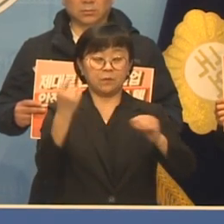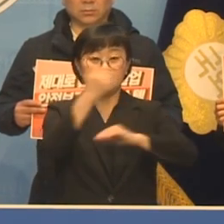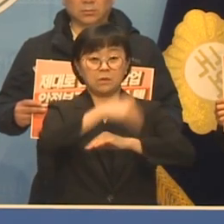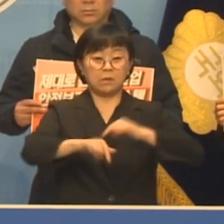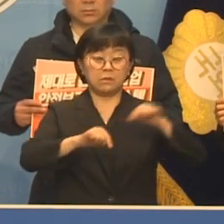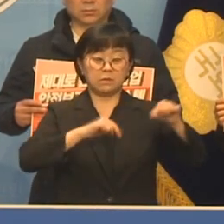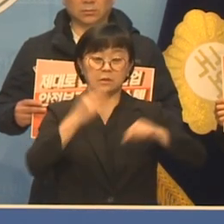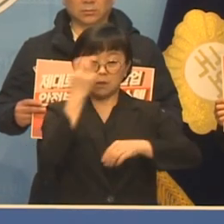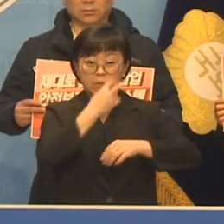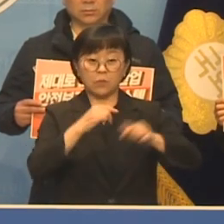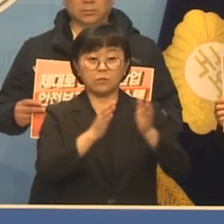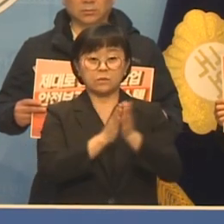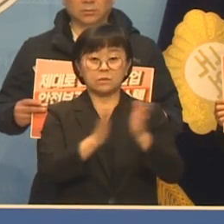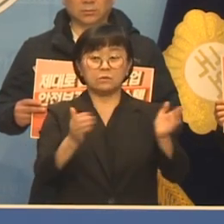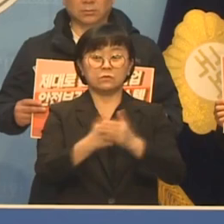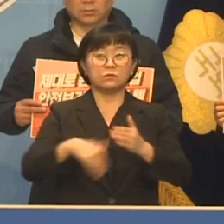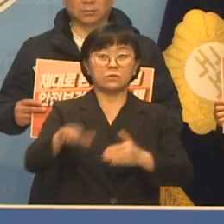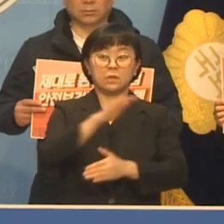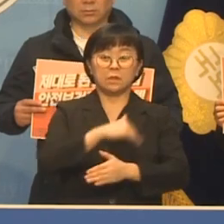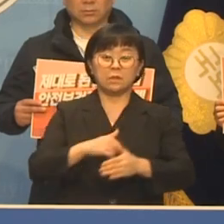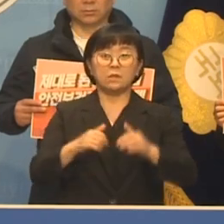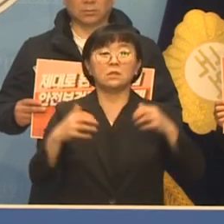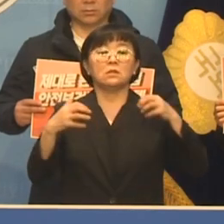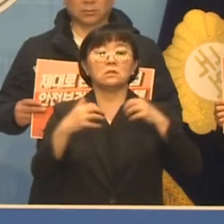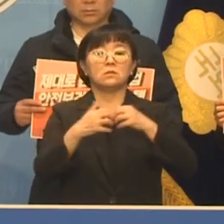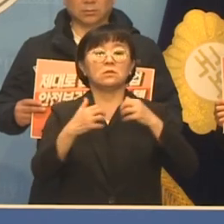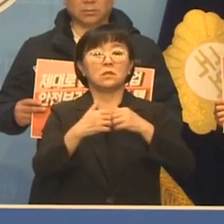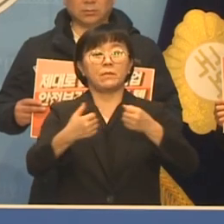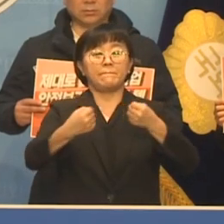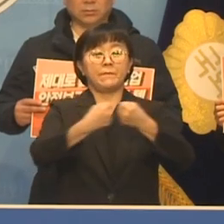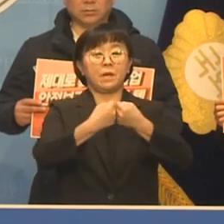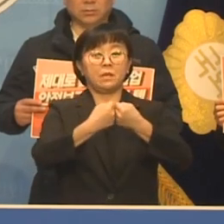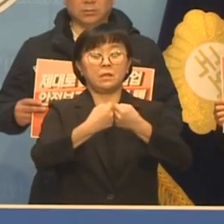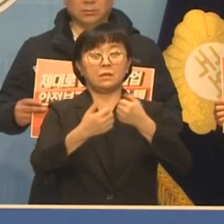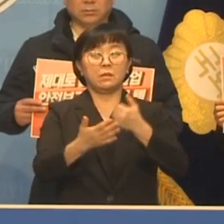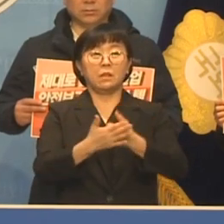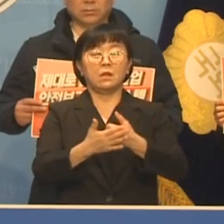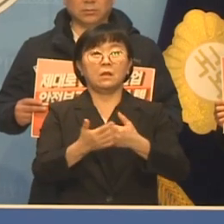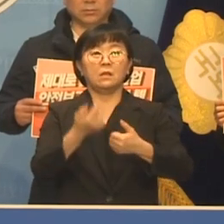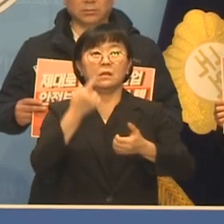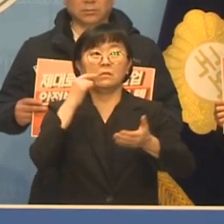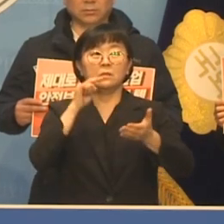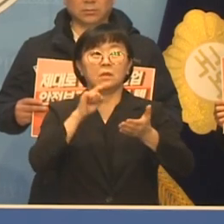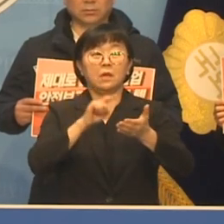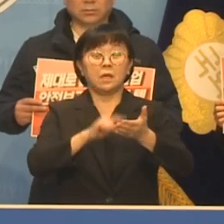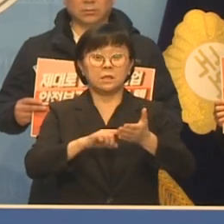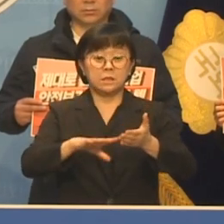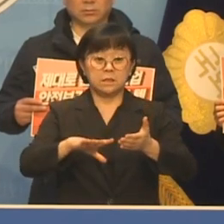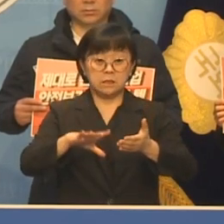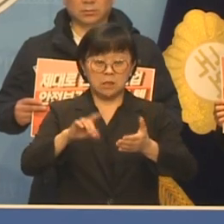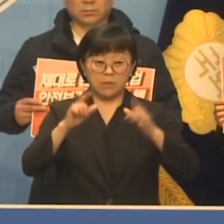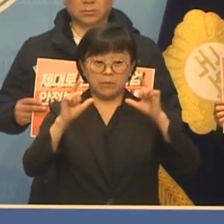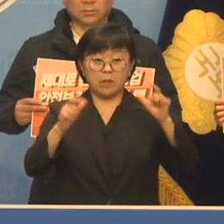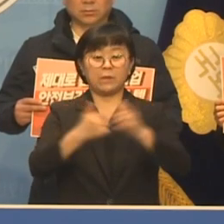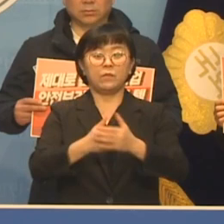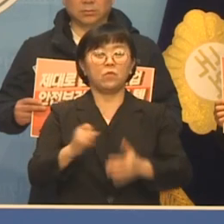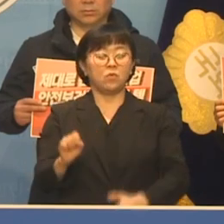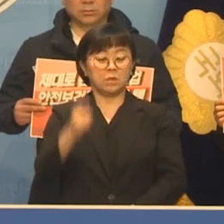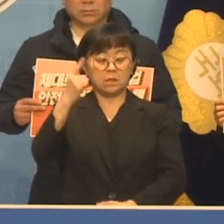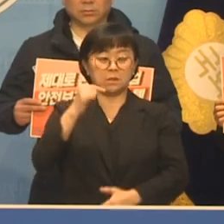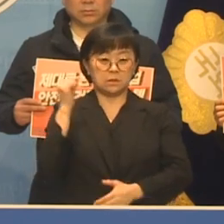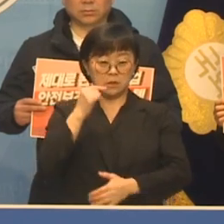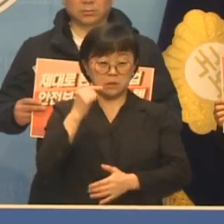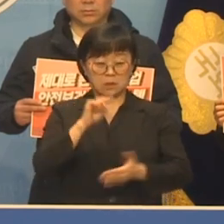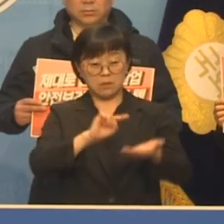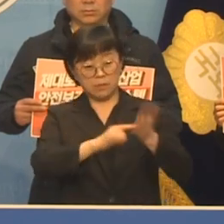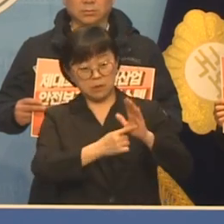기획감독을 실시하는 것이 우리가 이 전쟁에 맞서면서 발령하는 첫 번째 포고문입니다. 원인을 철저히